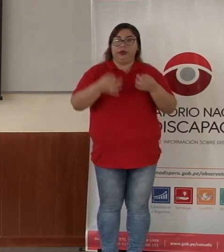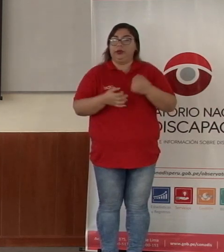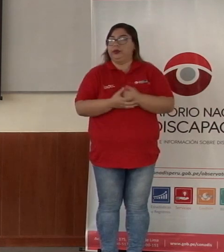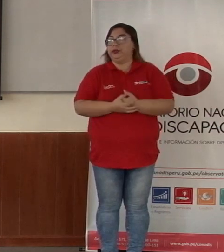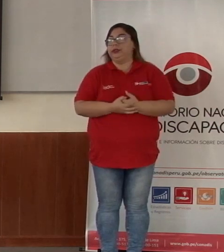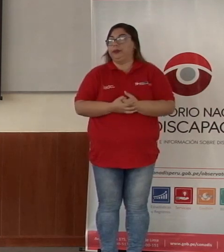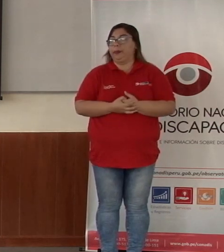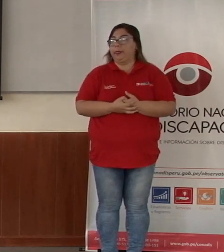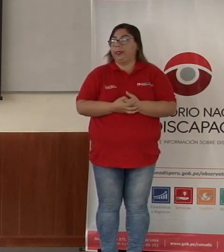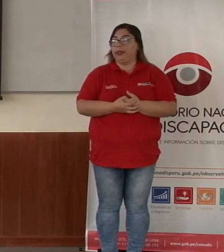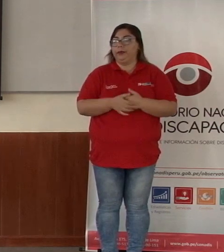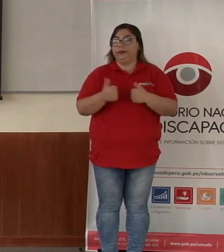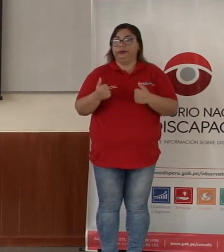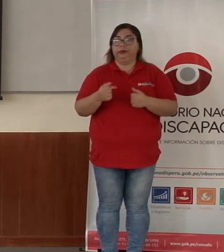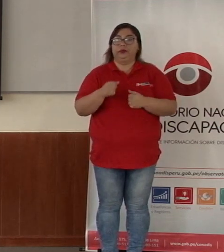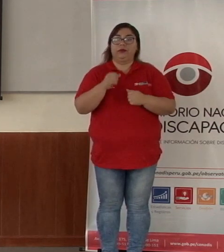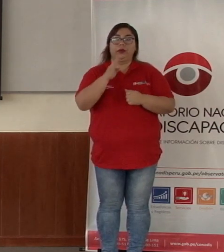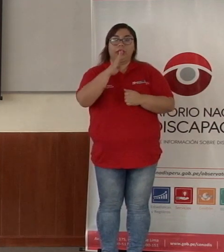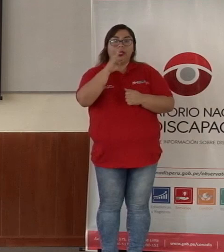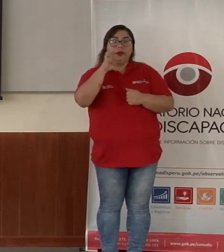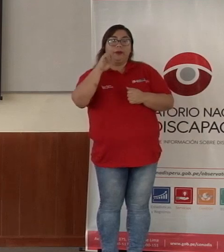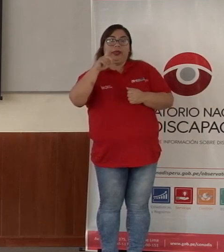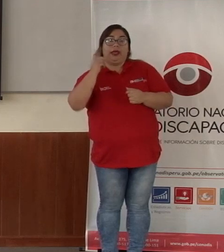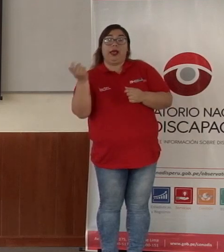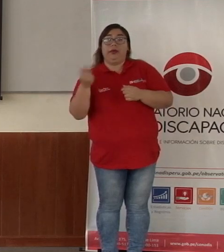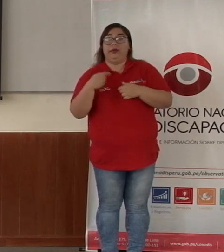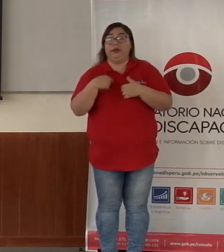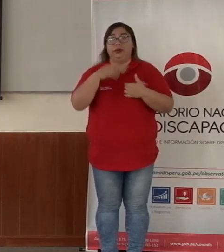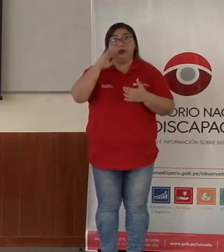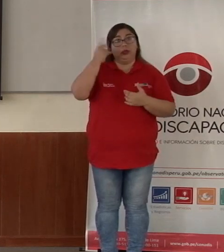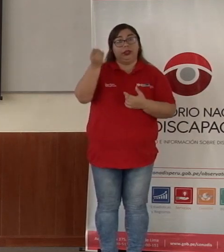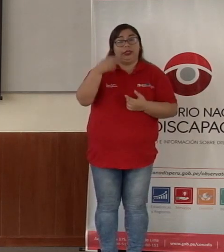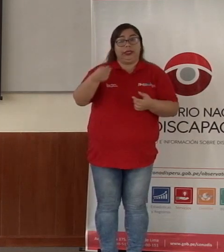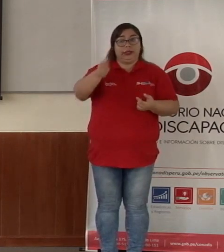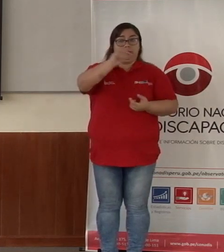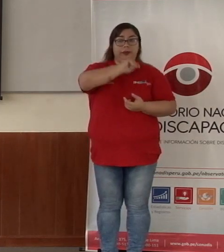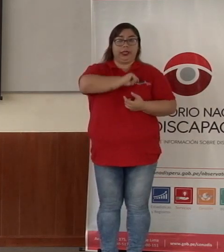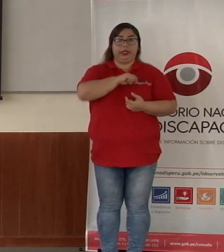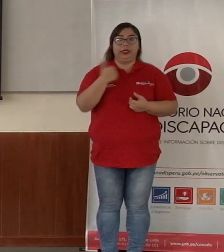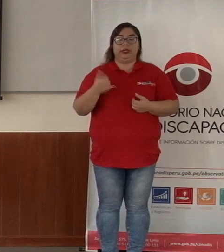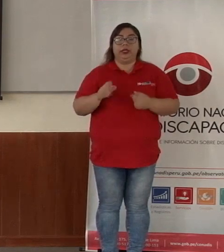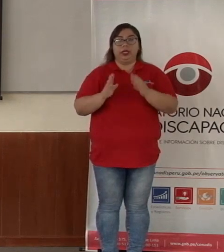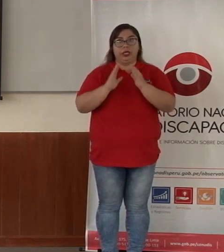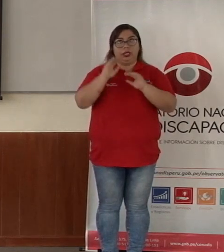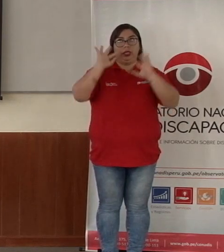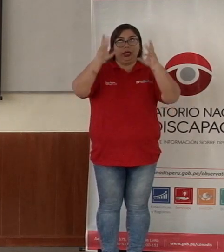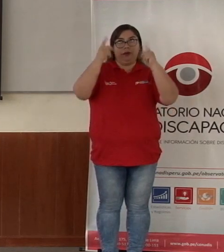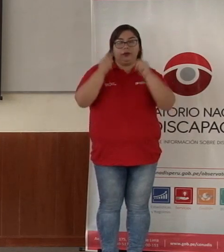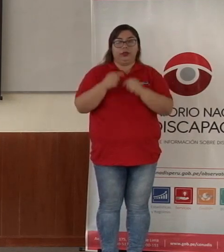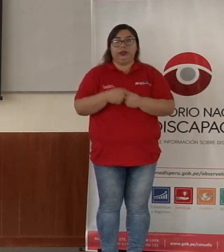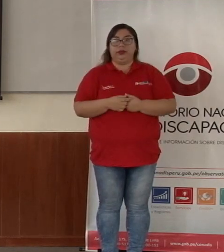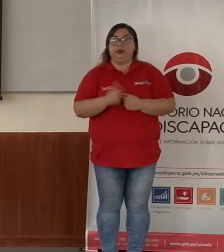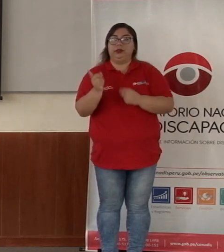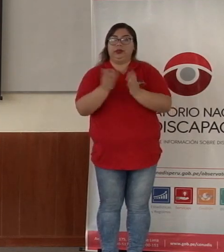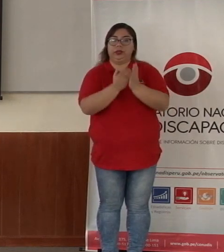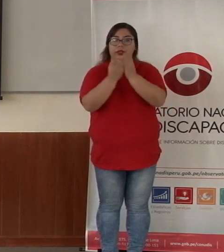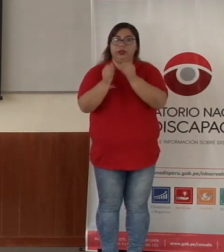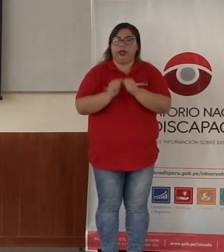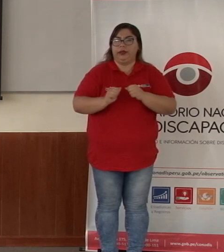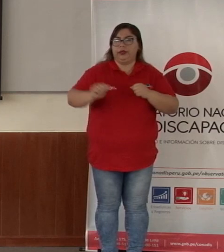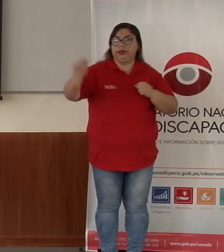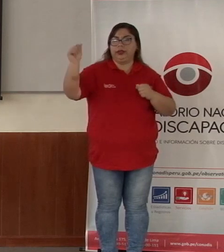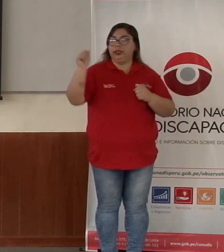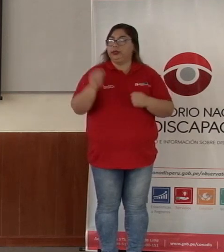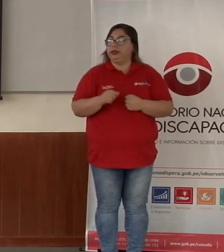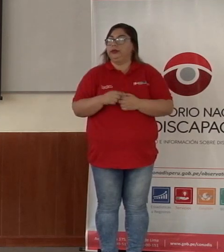Humanos. Es becario de la Fundación Carolina del Congreso de Diputados de España y de la Fundación Centro de Educación a Distancia para el Desarrollo Económico